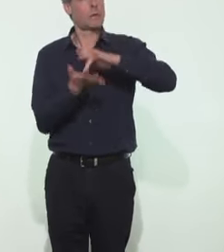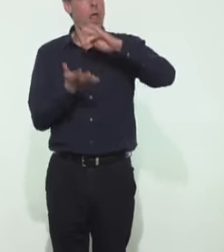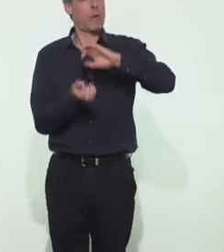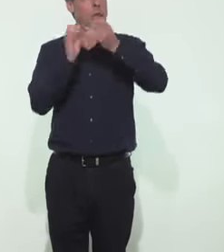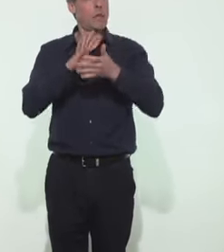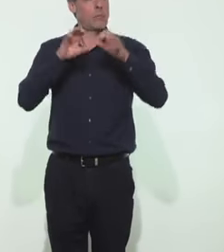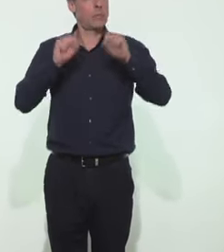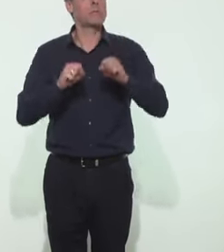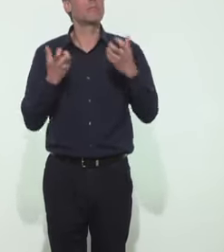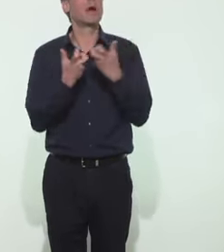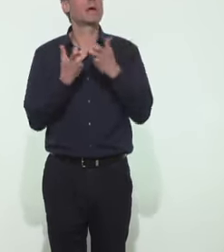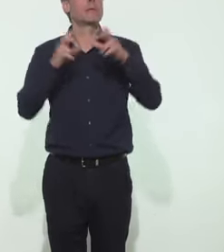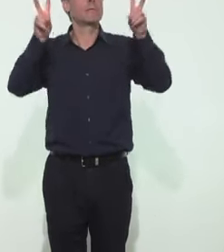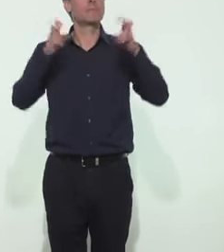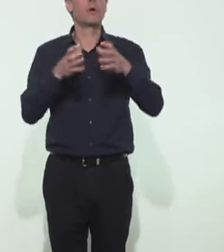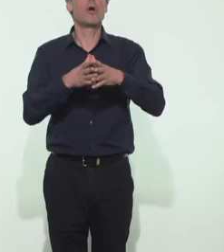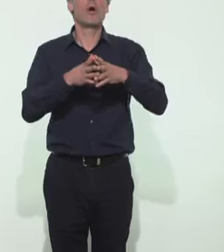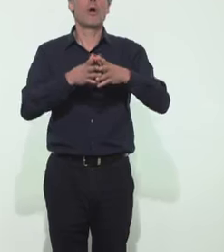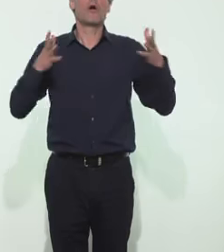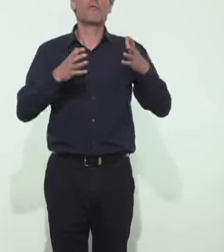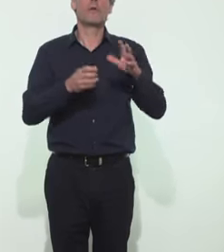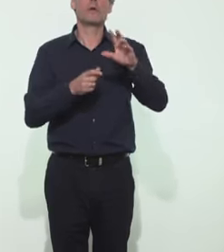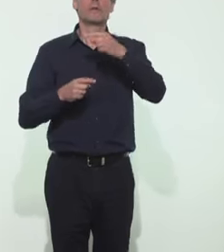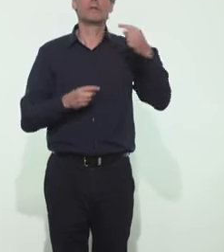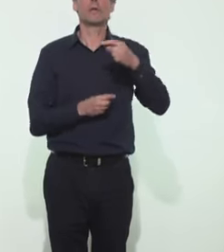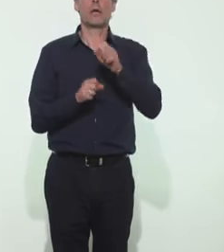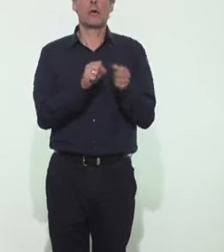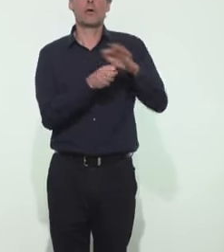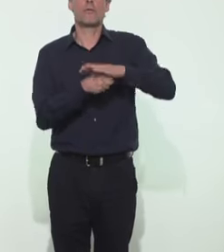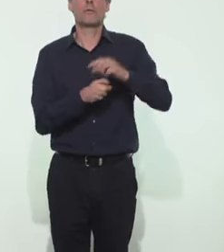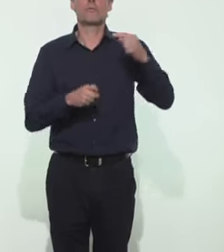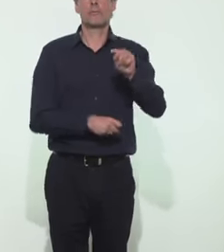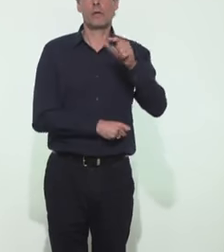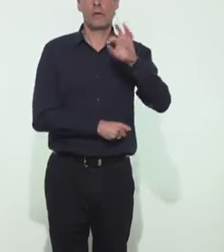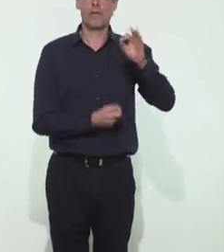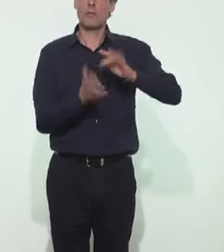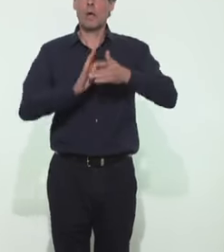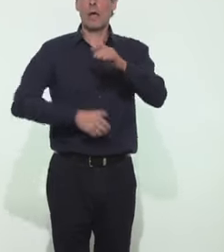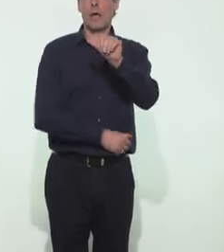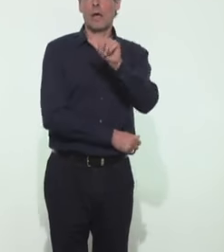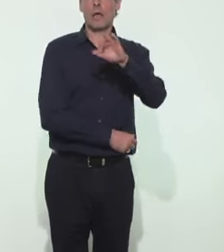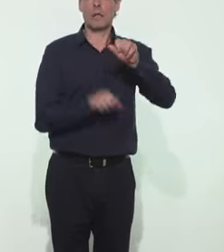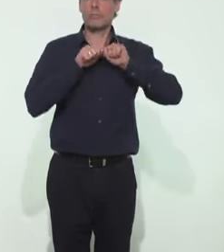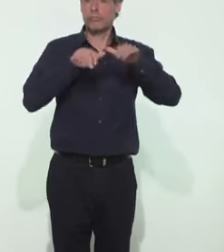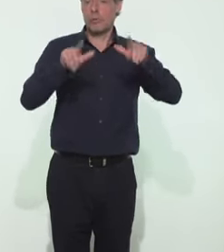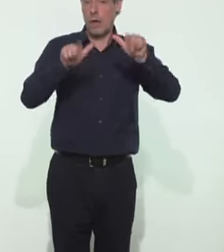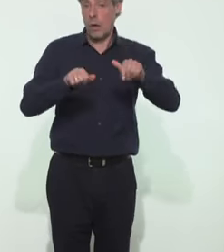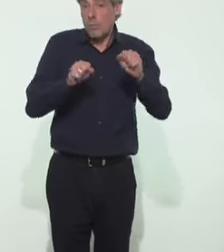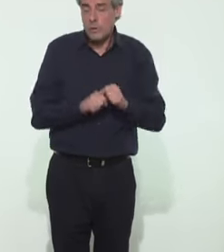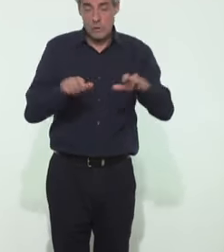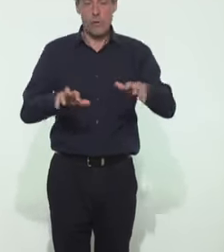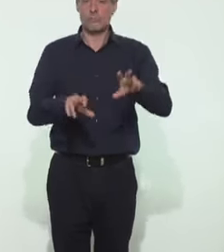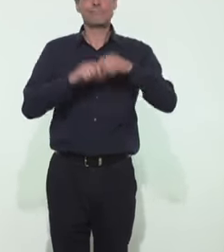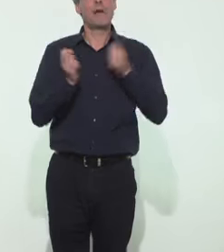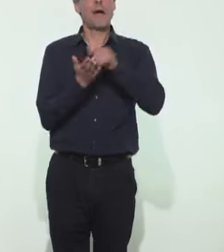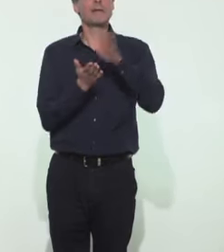notamment la plateforme renfort tirek ovide point fr qui est déployée dans de nombreuses agences régionales de santé elle permet de